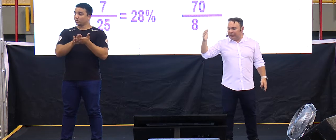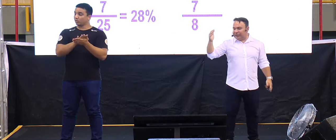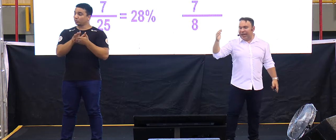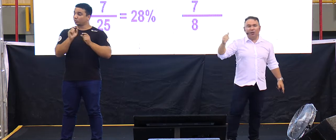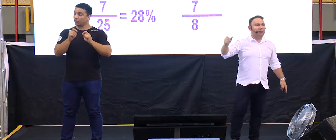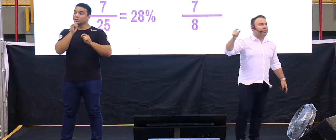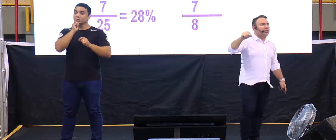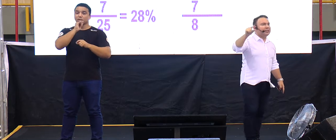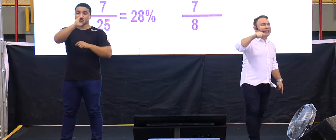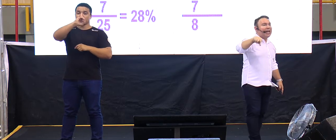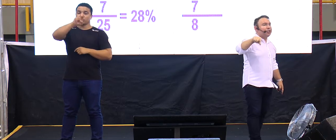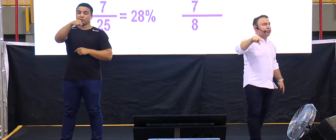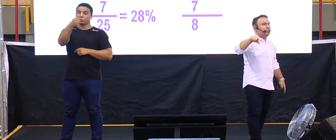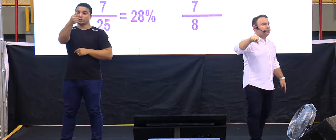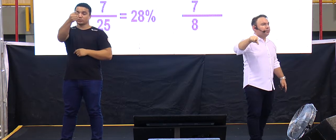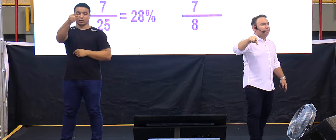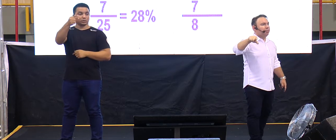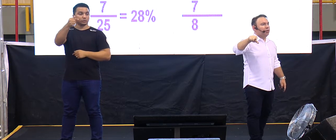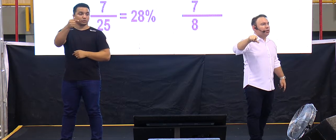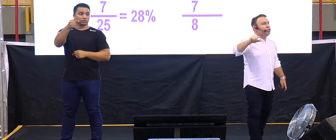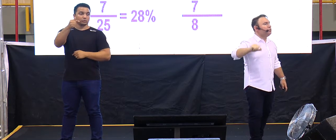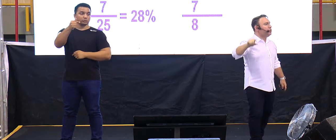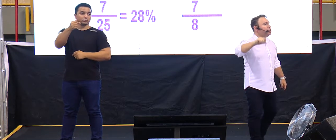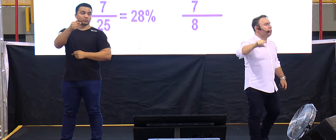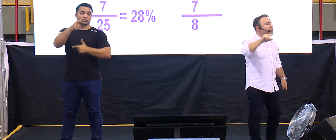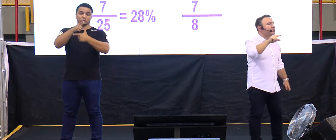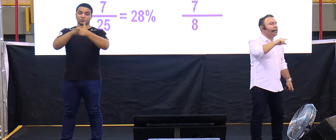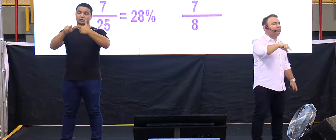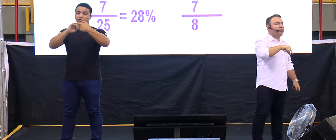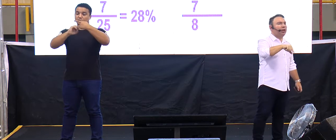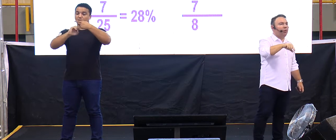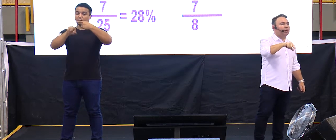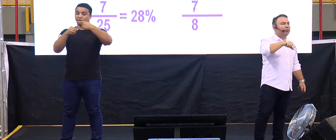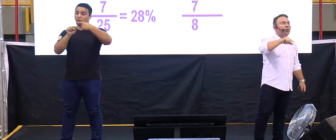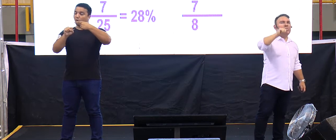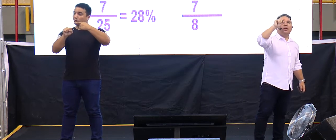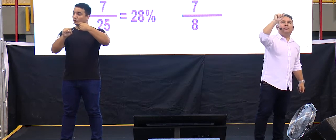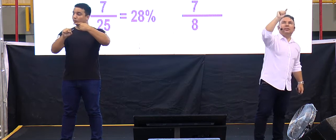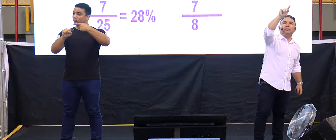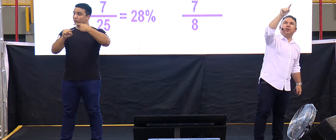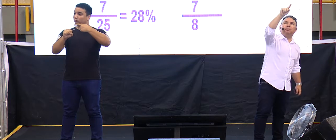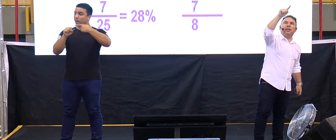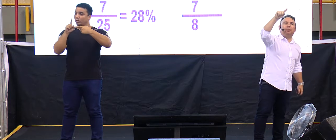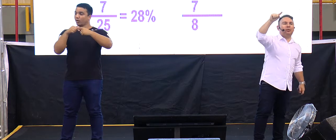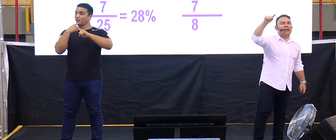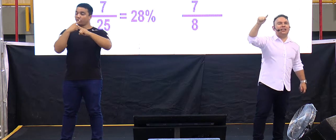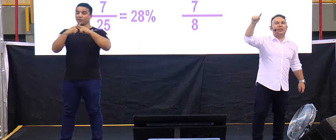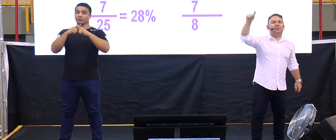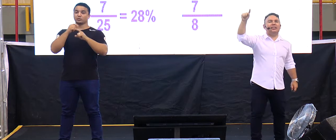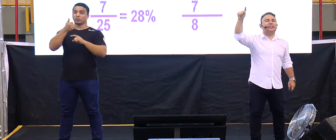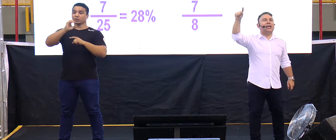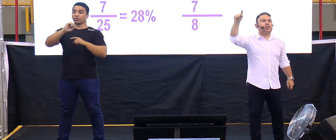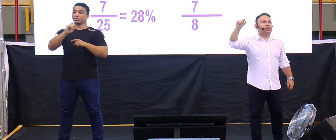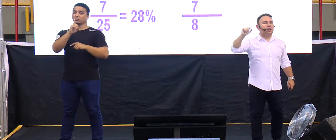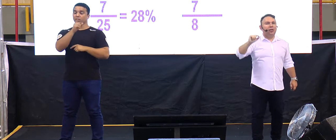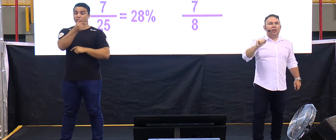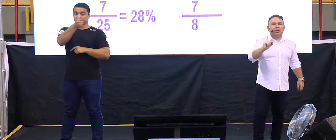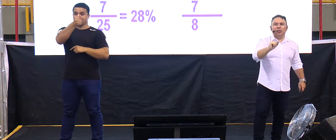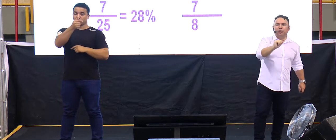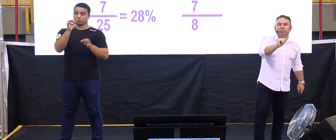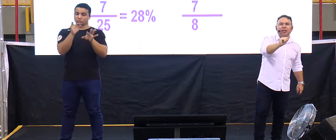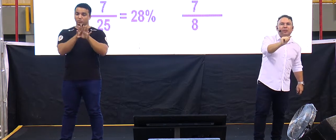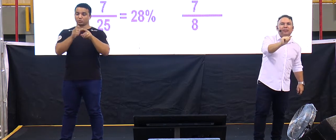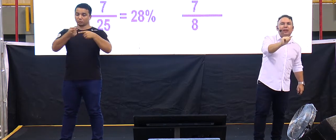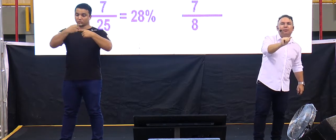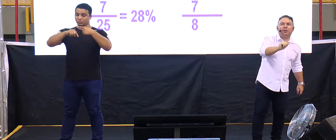seja 0,7 dividido por 0,8. Você multiplica por 10, ele vira 7.